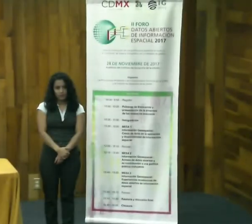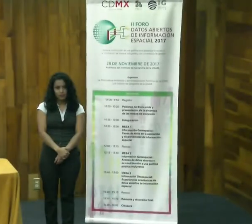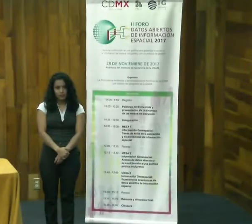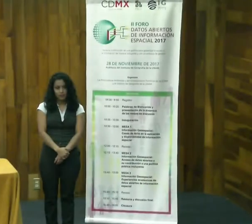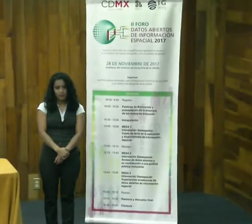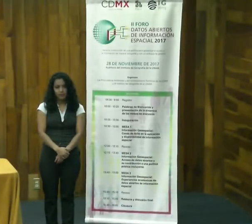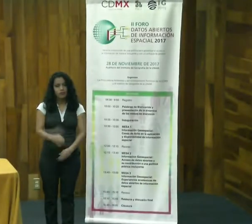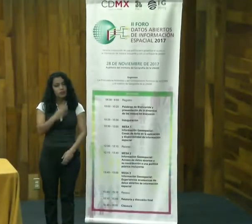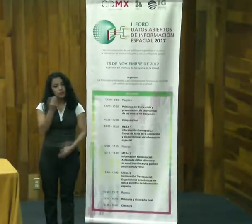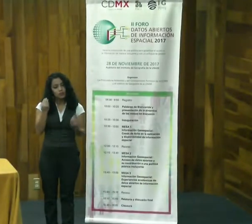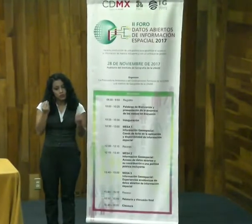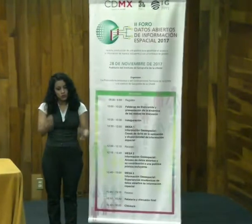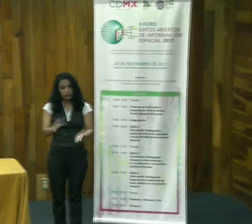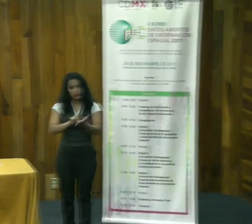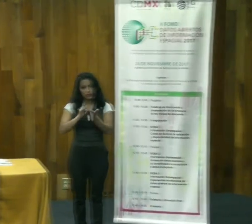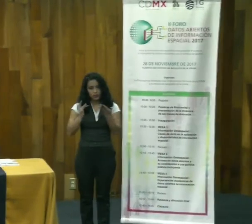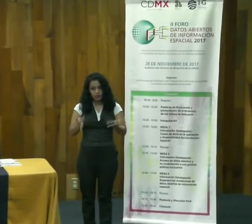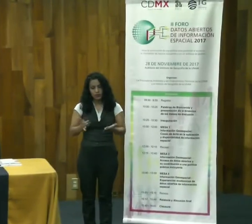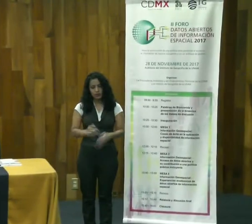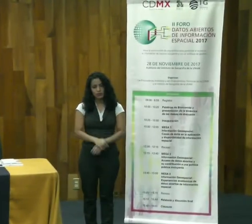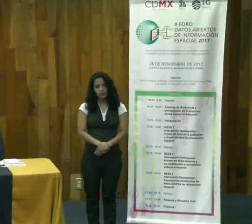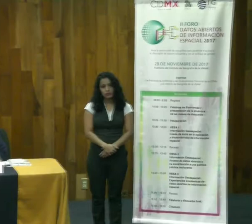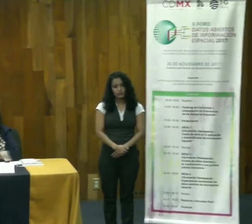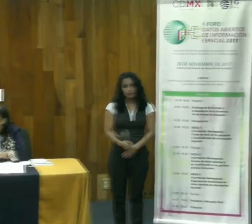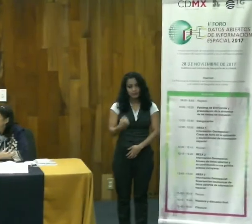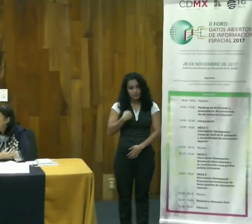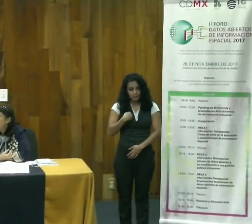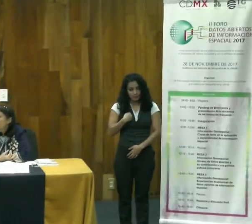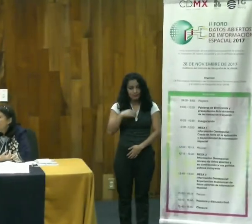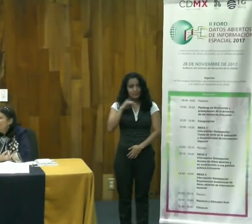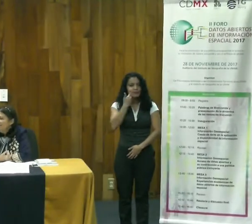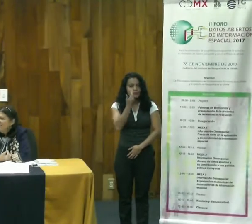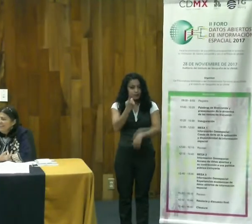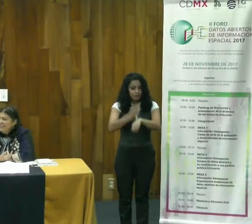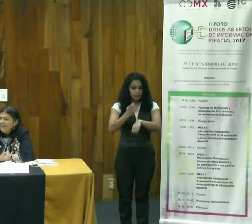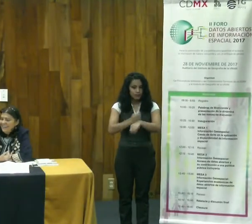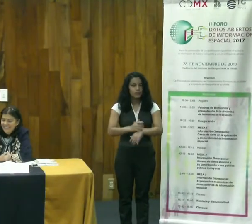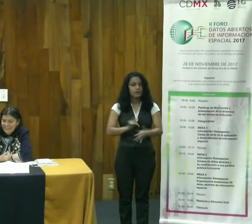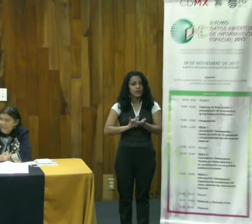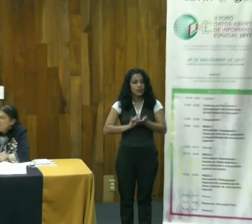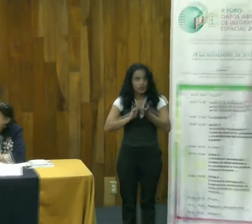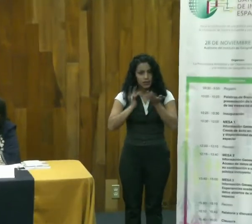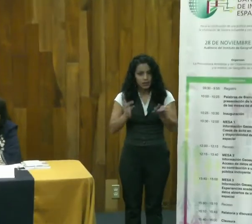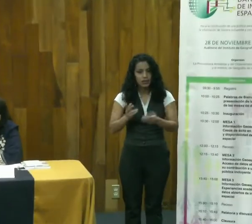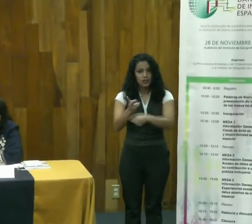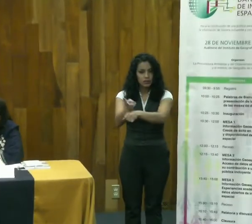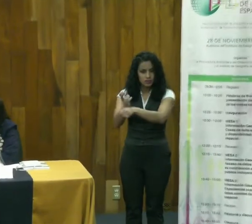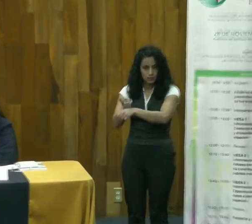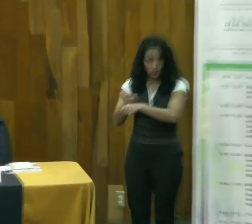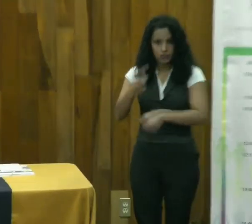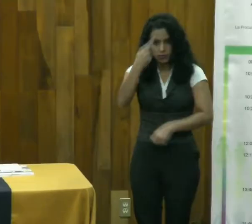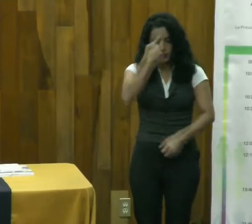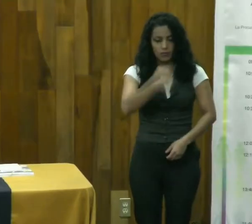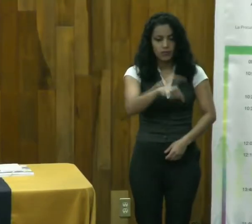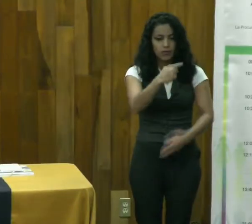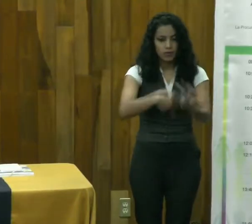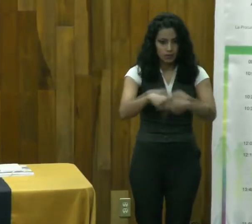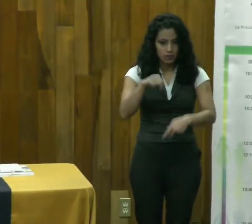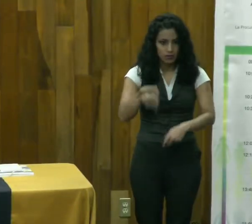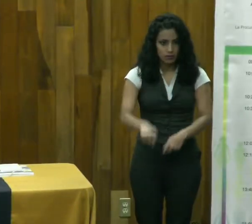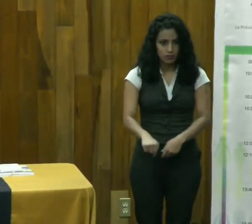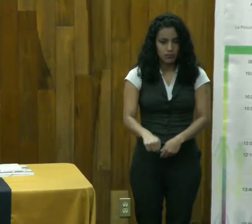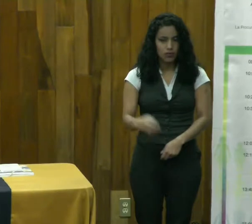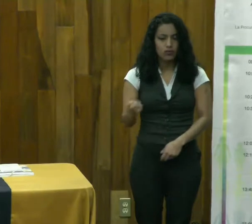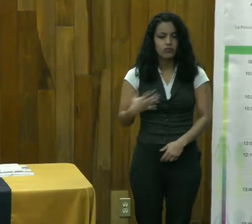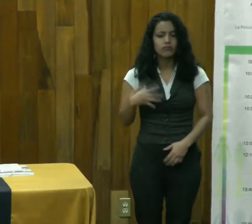bueno muchas gracias bueno yo quiero en primer lugar agradecer la invitación a que la